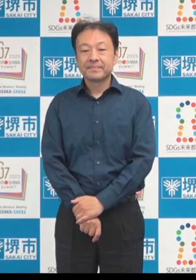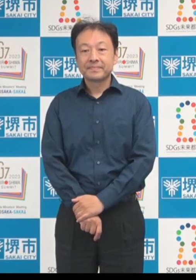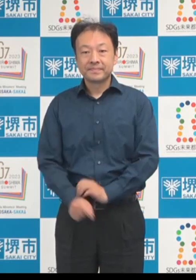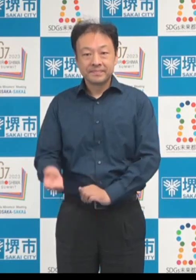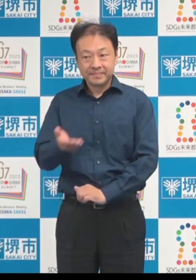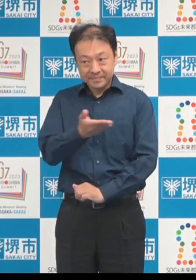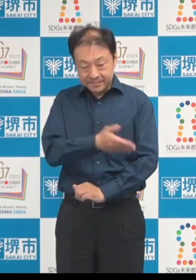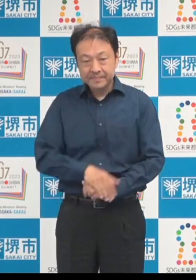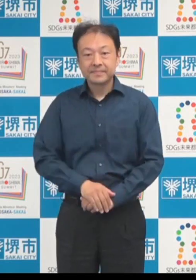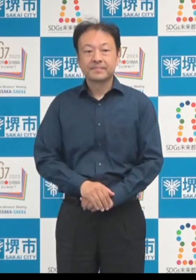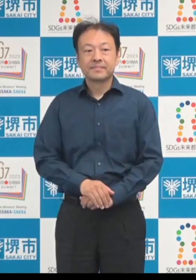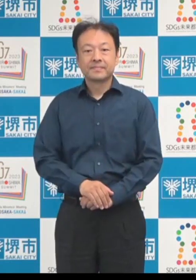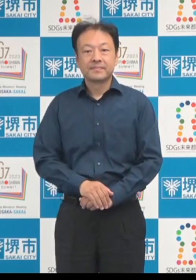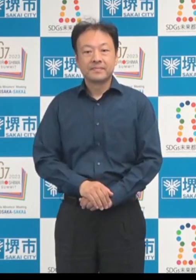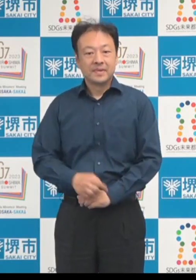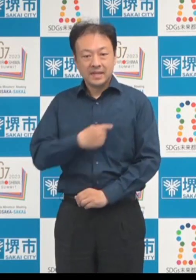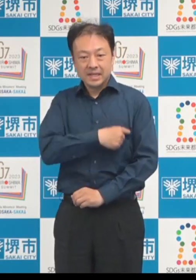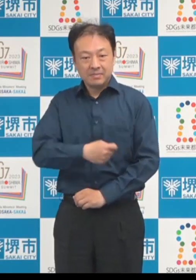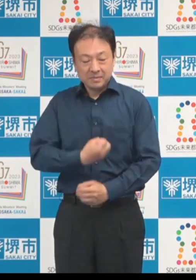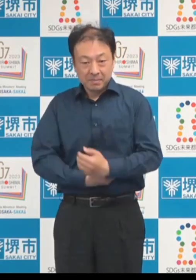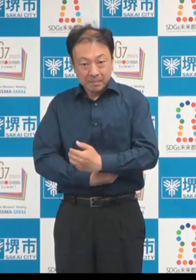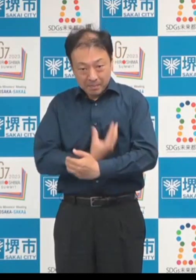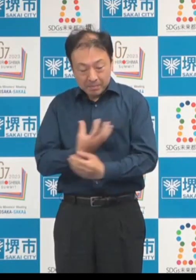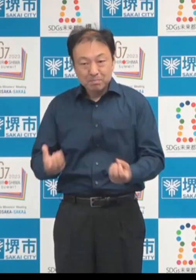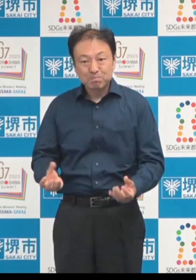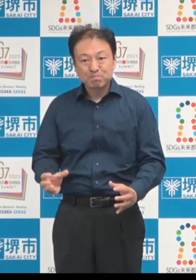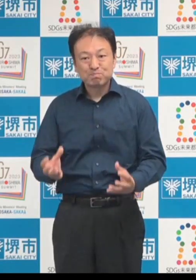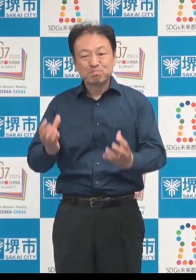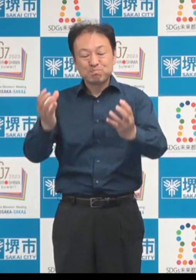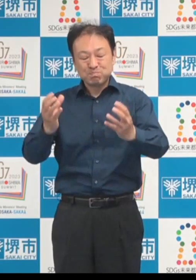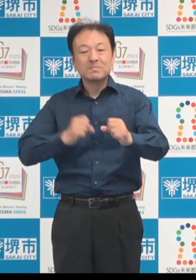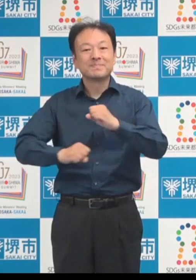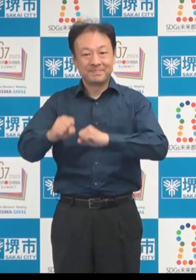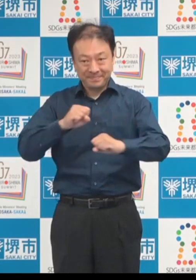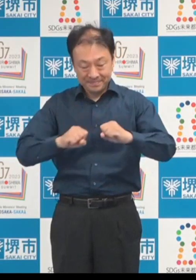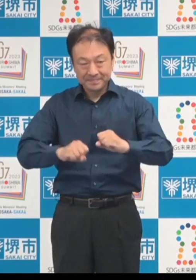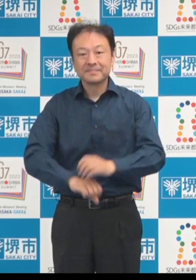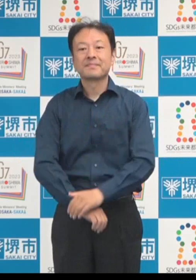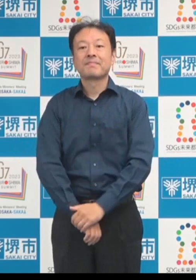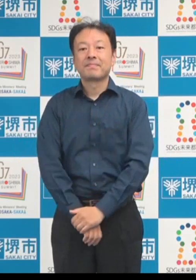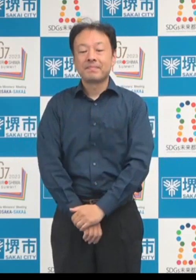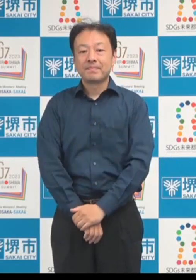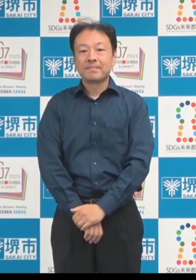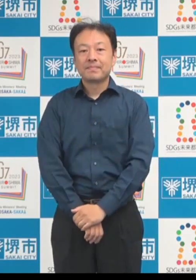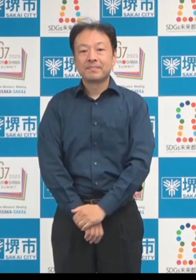続きまして、機運醸成の取り組みについてです。